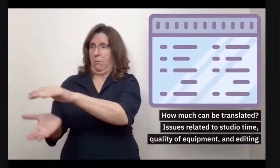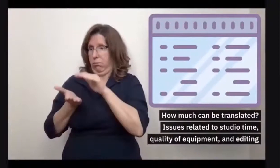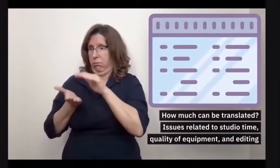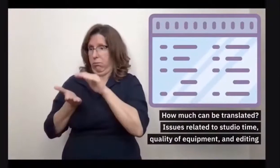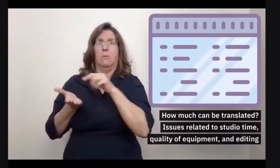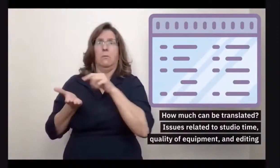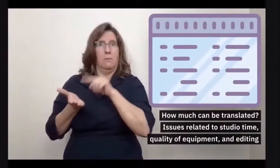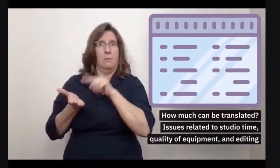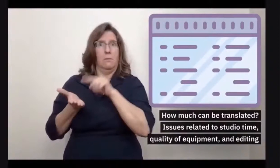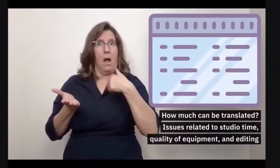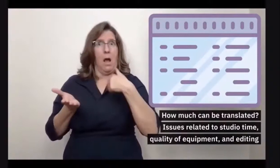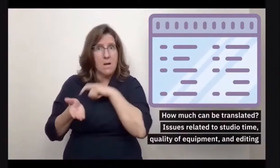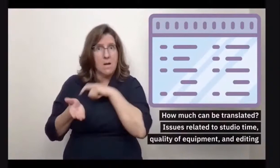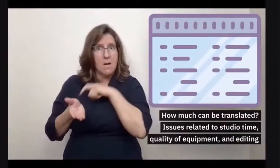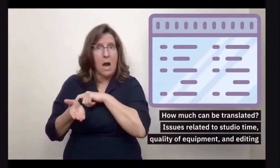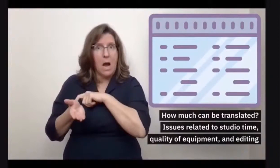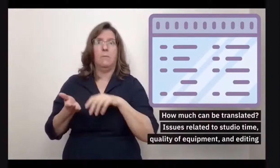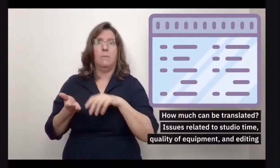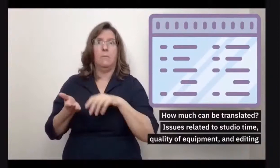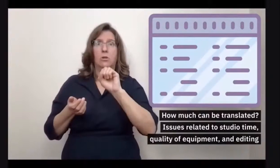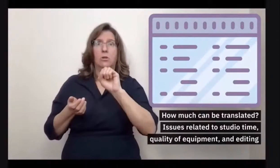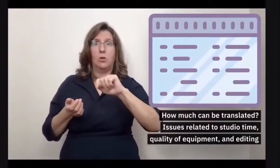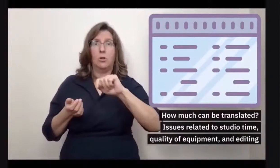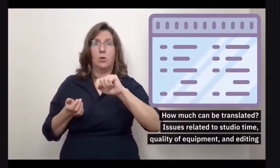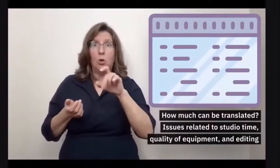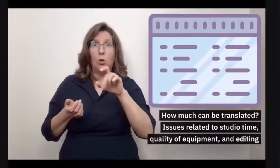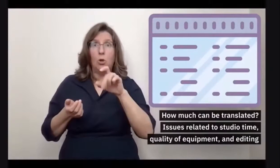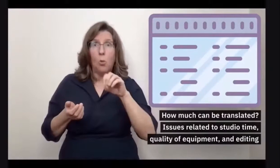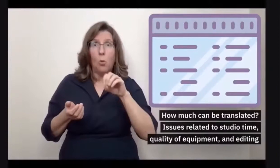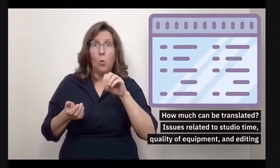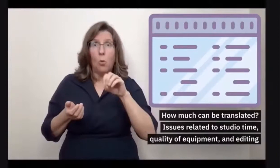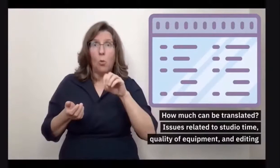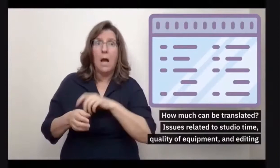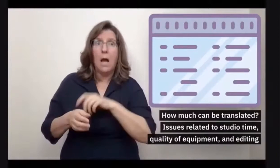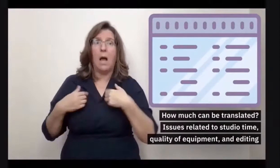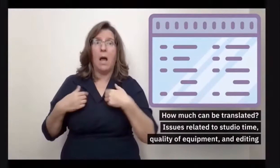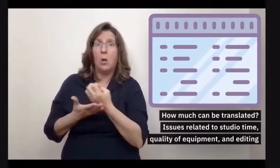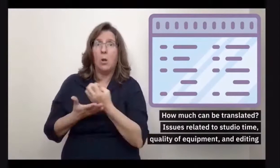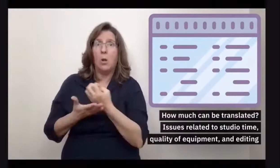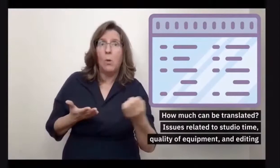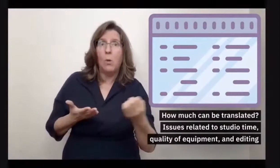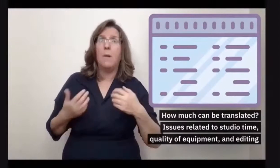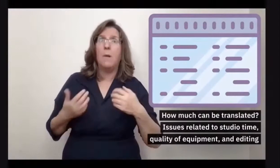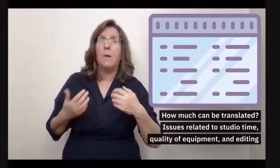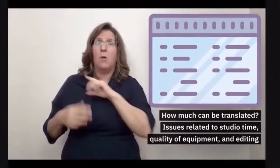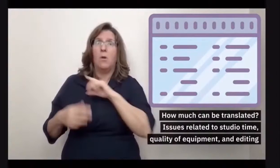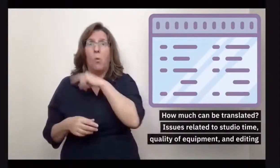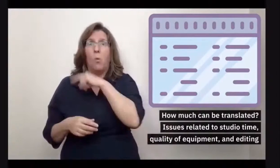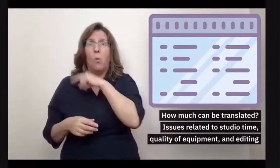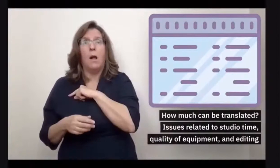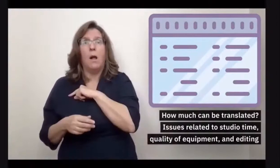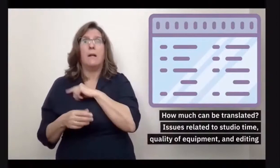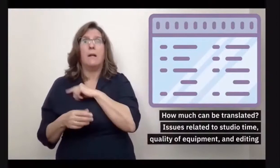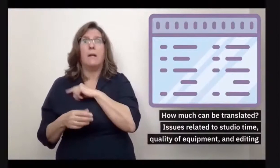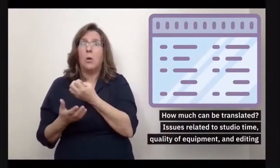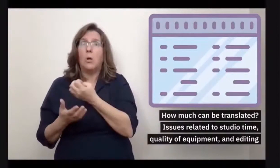Hay otro aspecto a considerar aquí. ¿Quién está calificado para evaluar la calidad de la traducción? ¿Quién tiene el poder